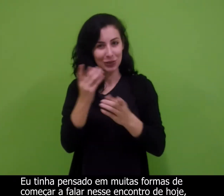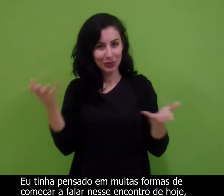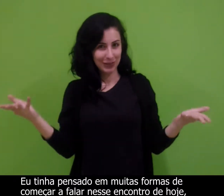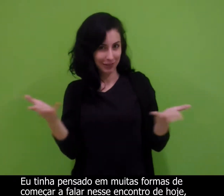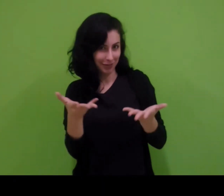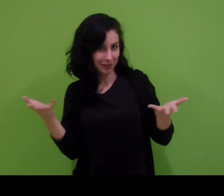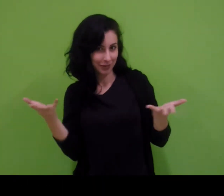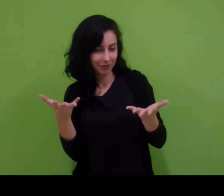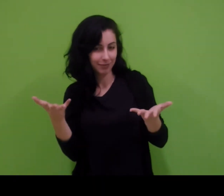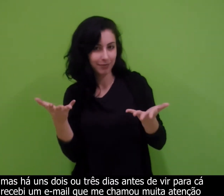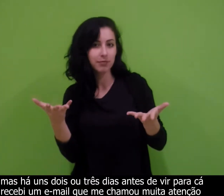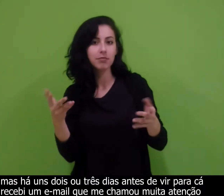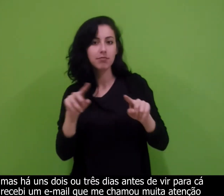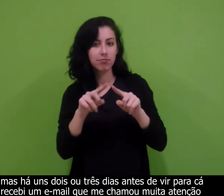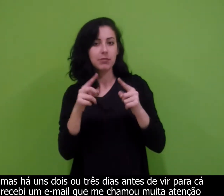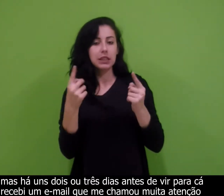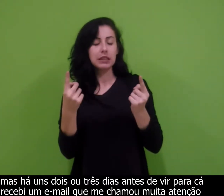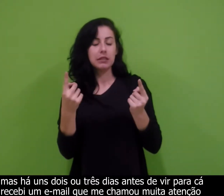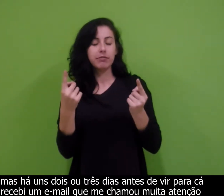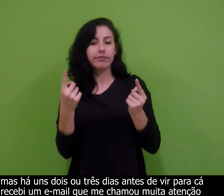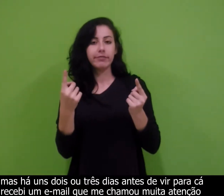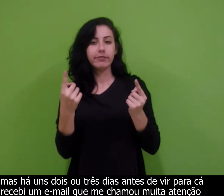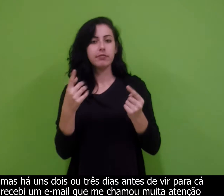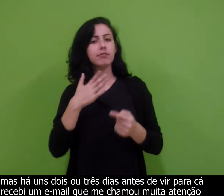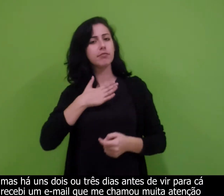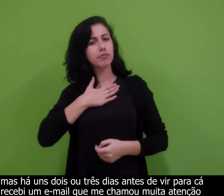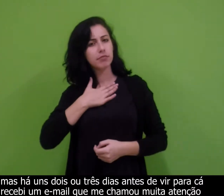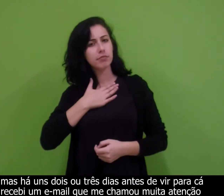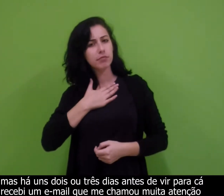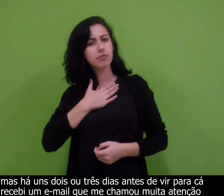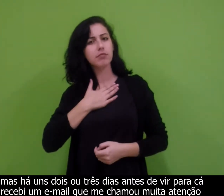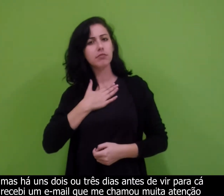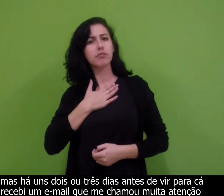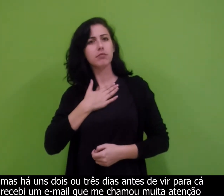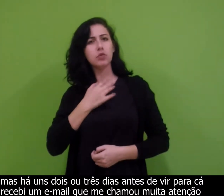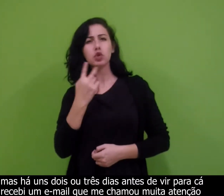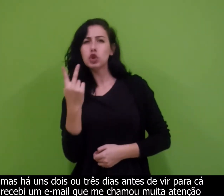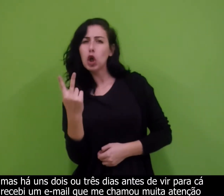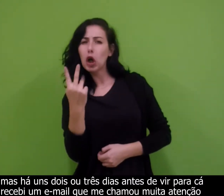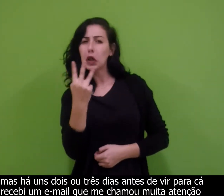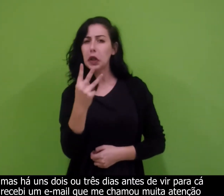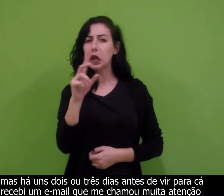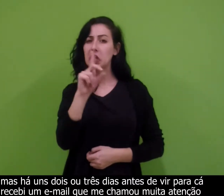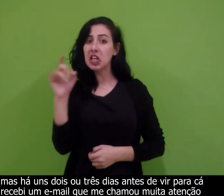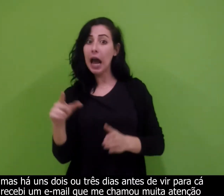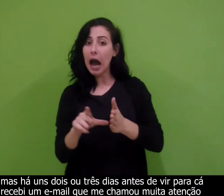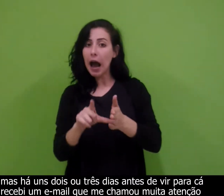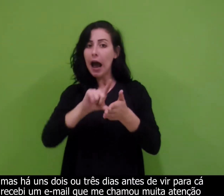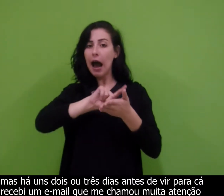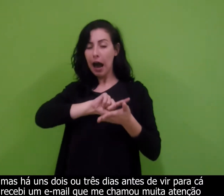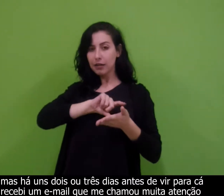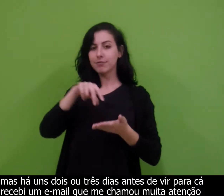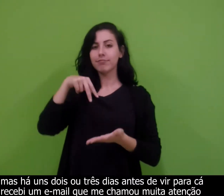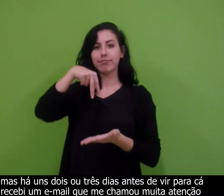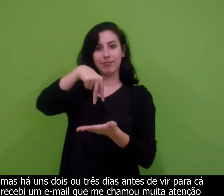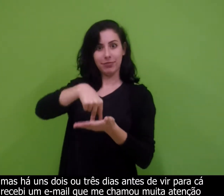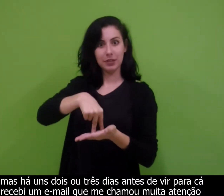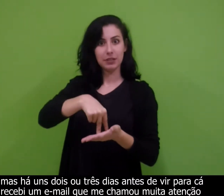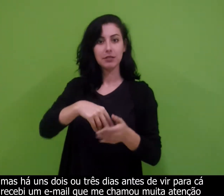hoje, é, mas sei lá, uns 2, 3 dias antes de vir para cá,